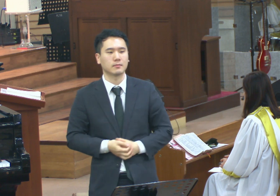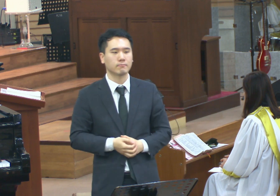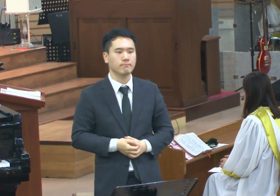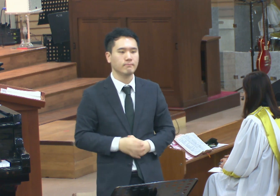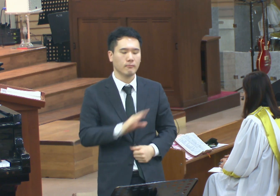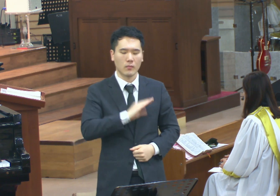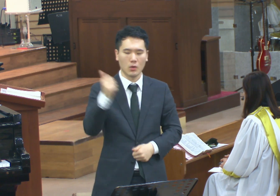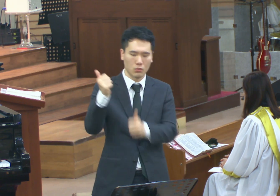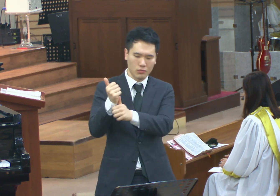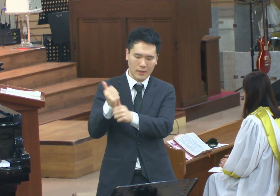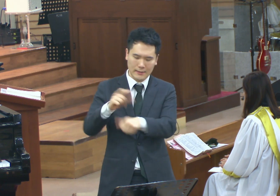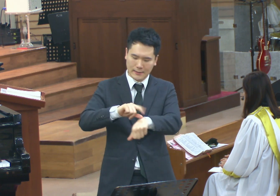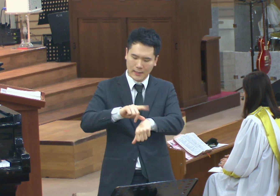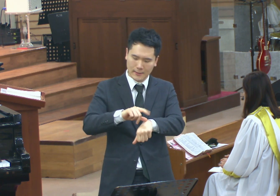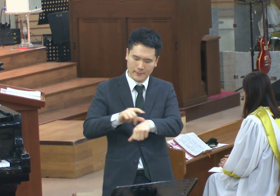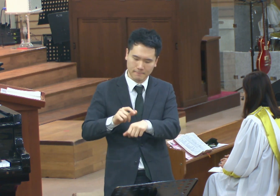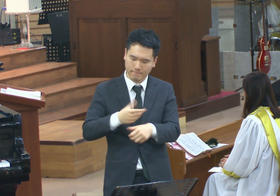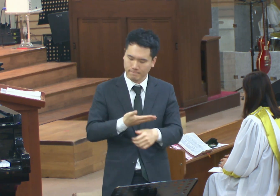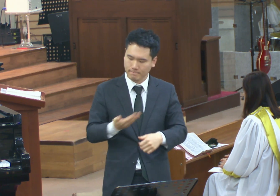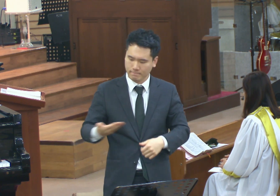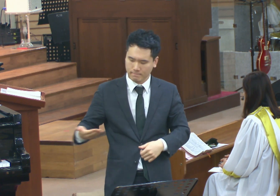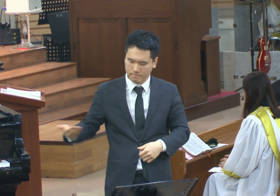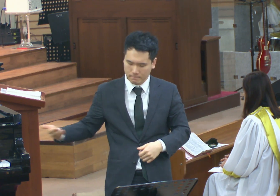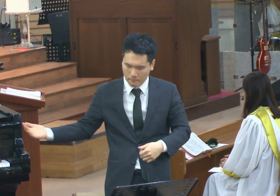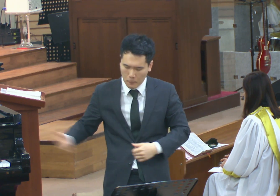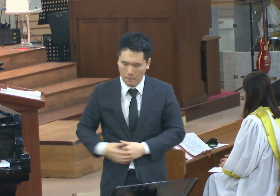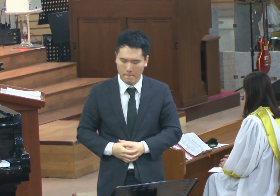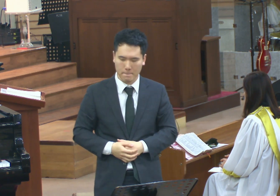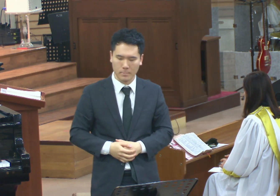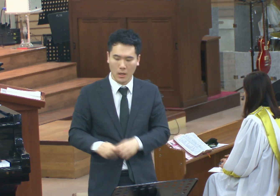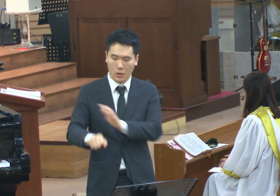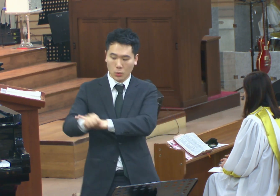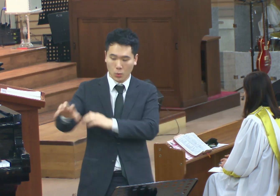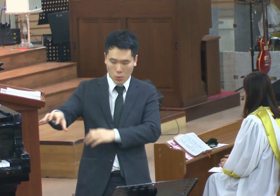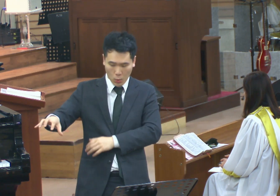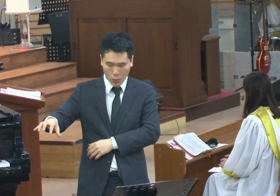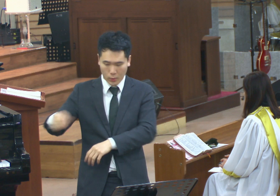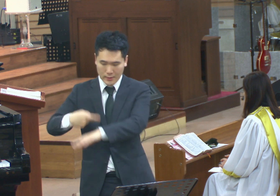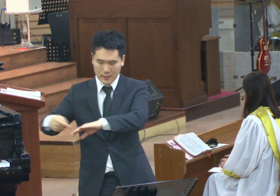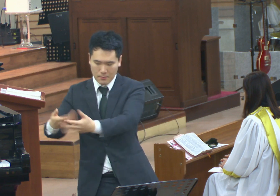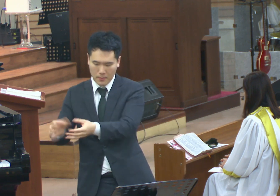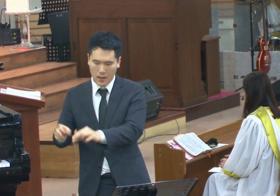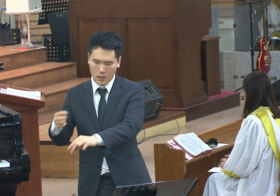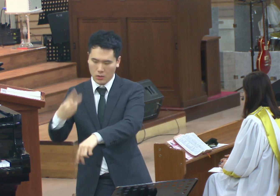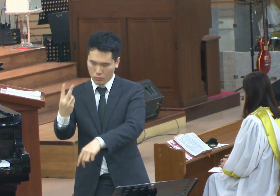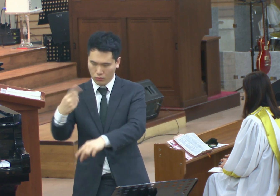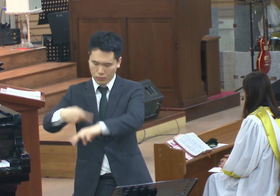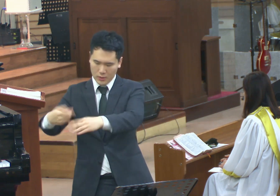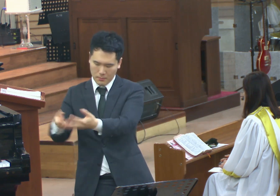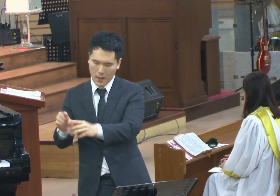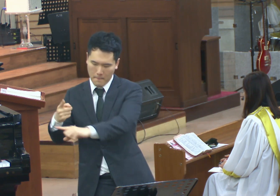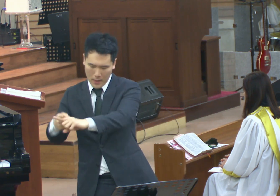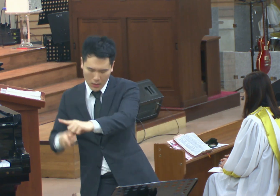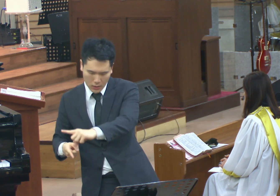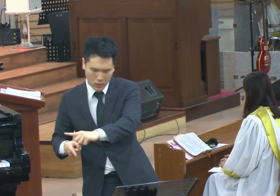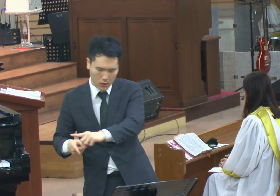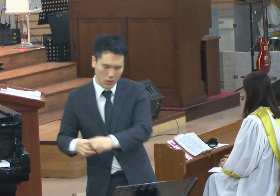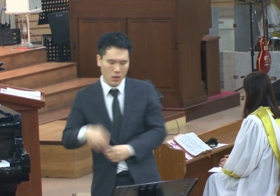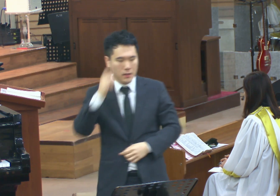지파 반 군사들에게 더 오래 주둔했으면 좋겠다는 마음이 한편으로는 있었을 거예요. 왜냐하면 곳곳에 너무나 강한